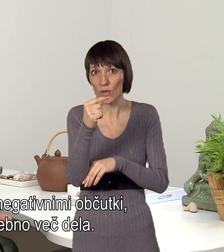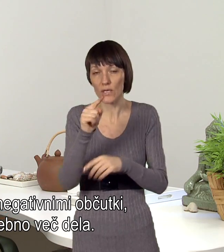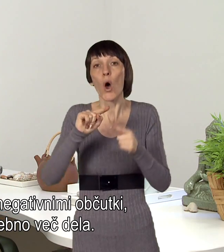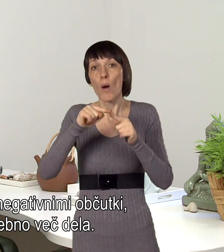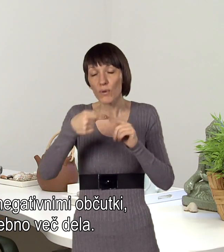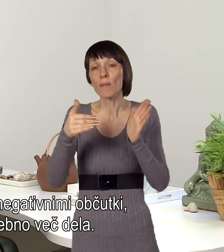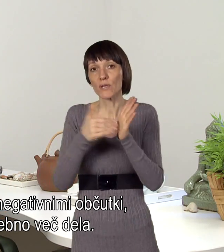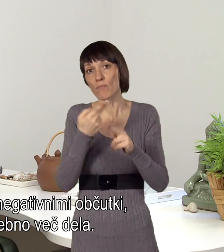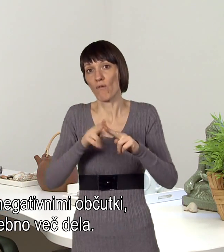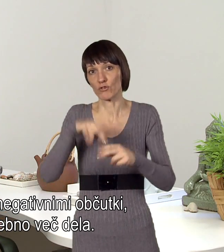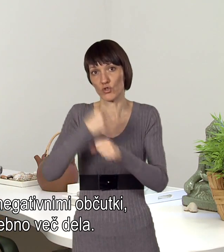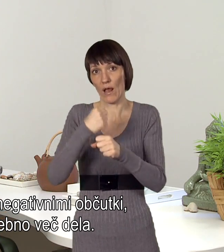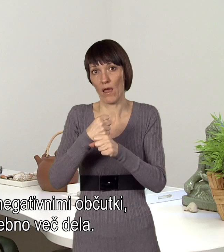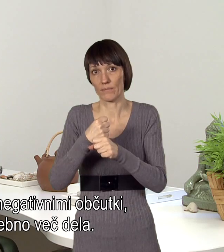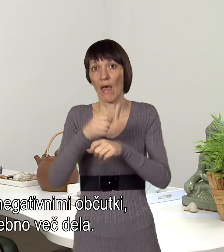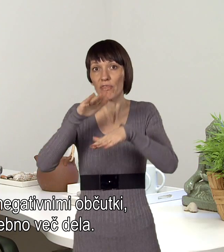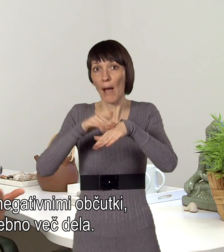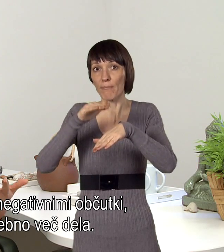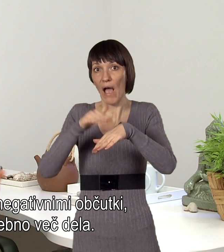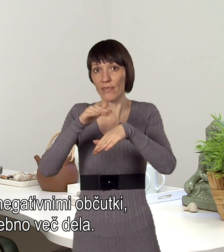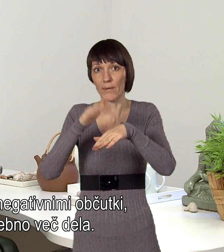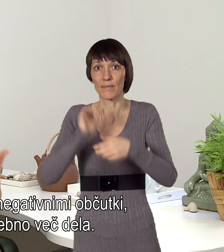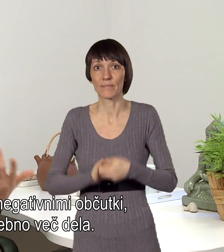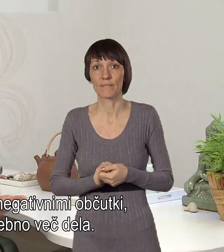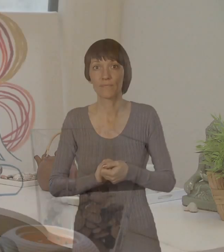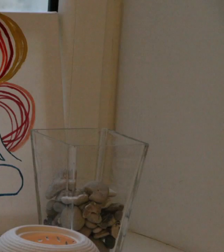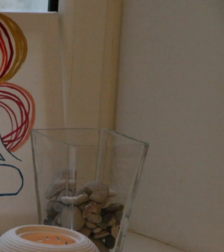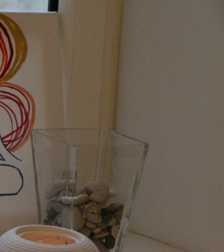občutki negativnimi, potem je pa sigurno potrebno več dela.